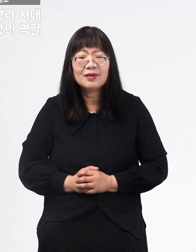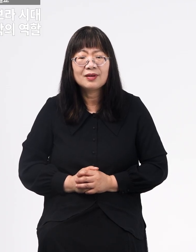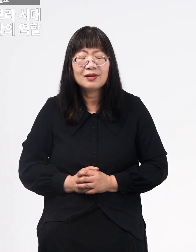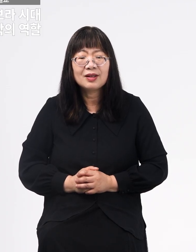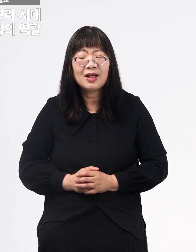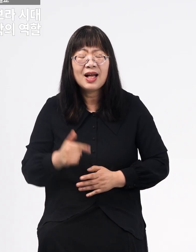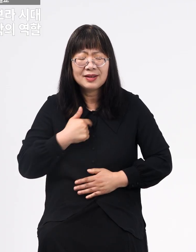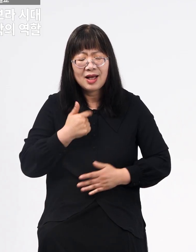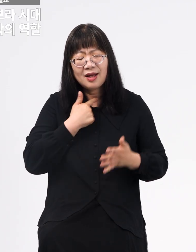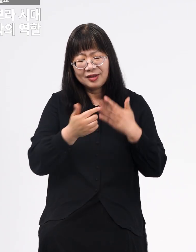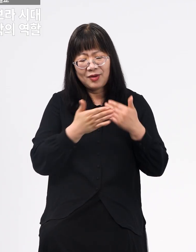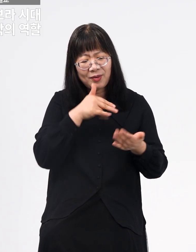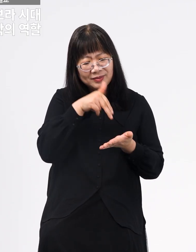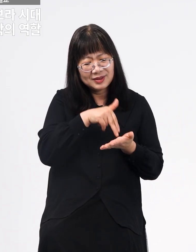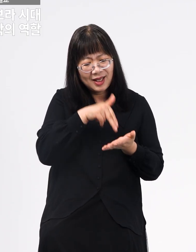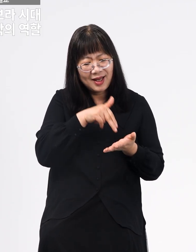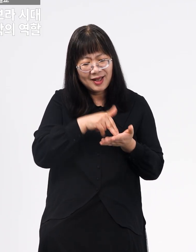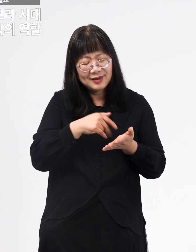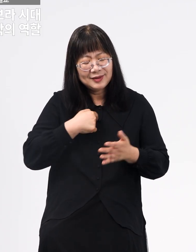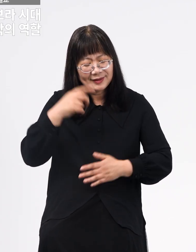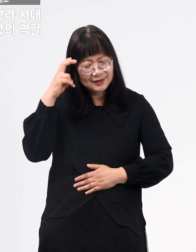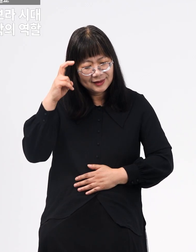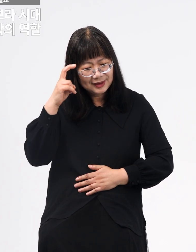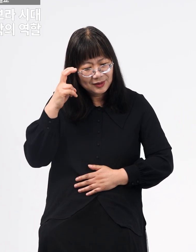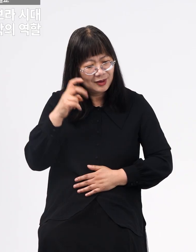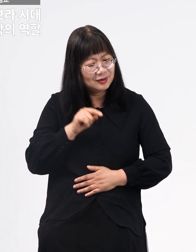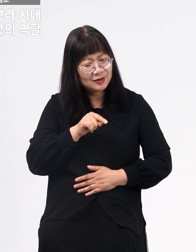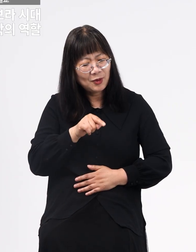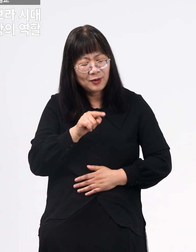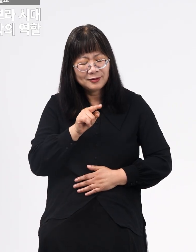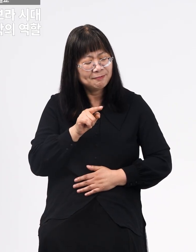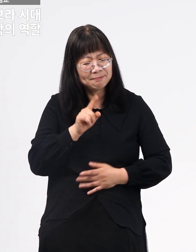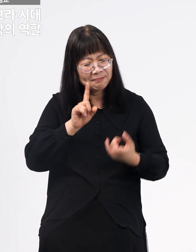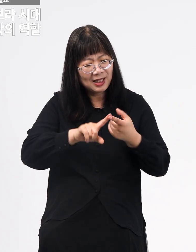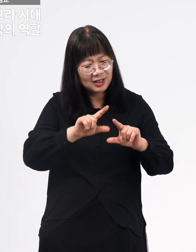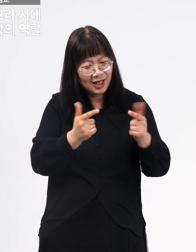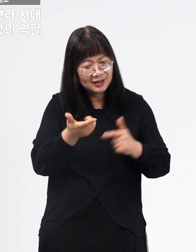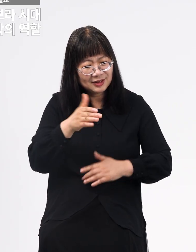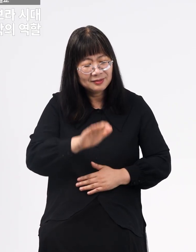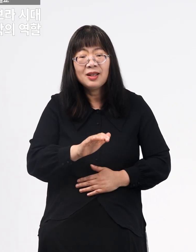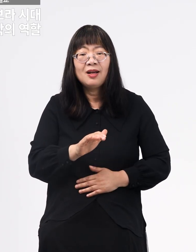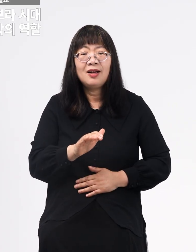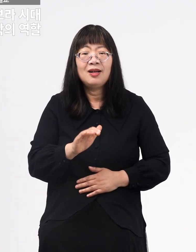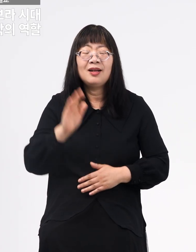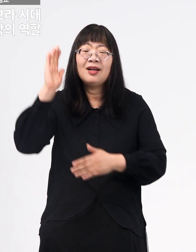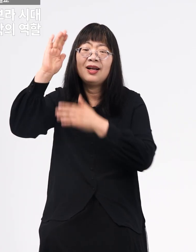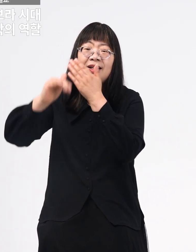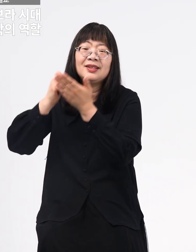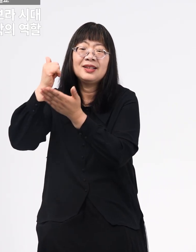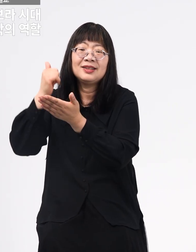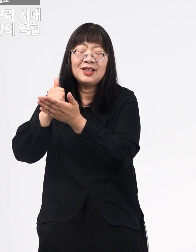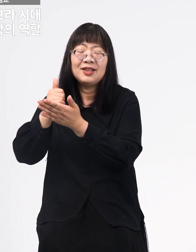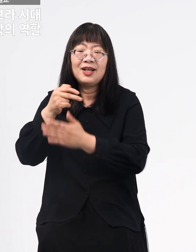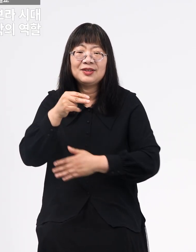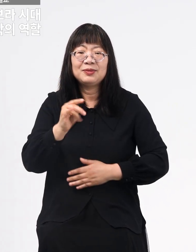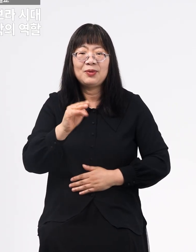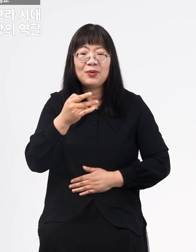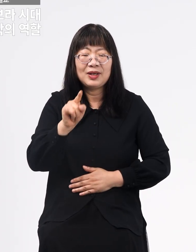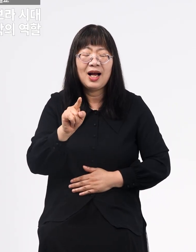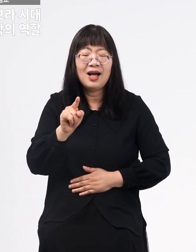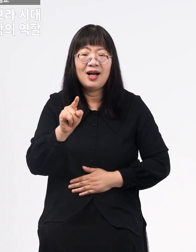내 경험상으로는, 내 예측으로는 이게 아닌 길 같은데 주께서 드보라를